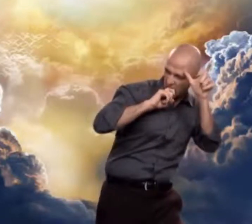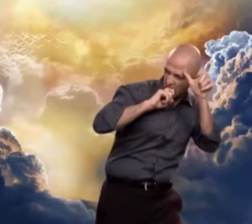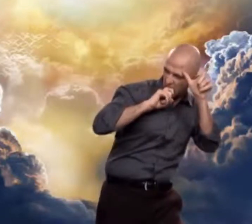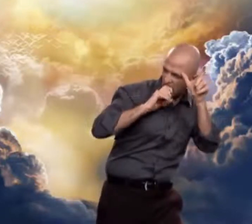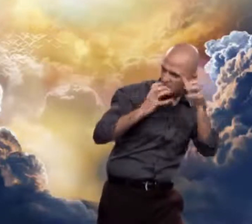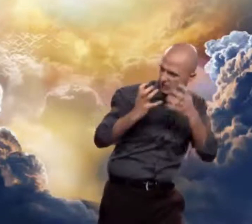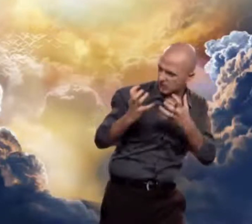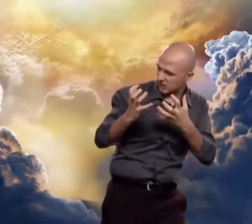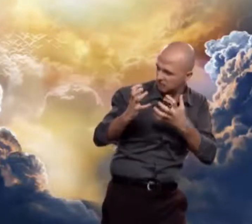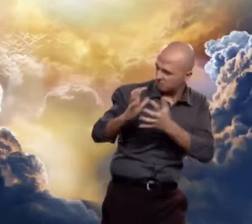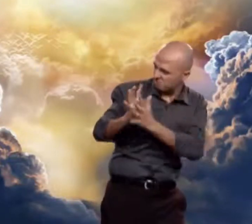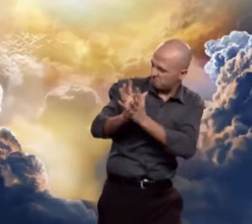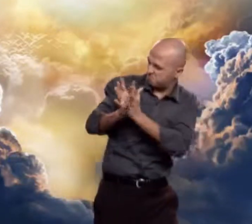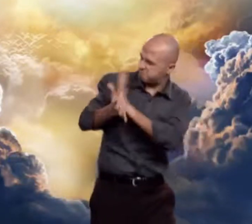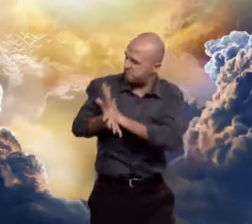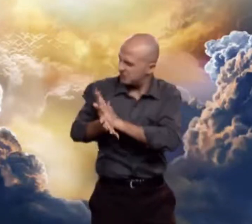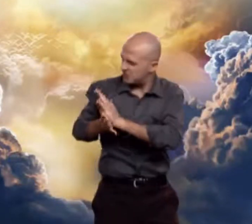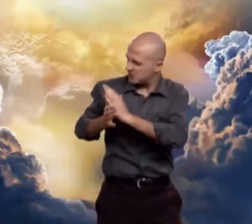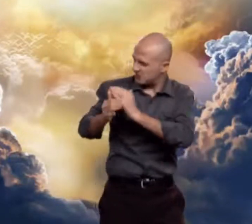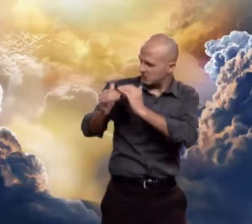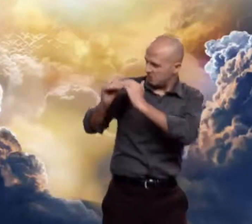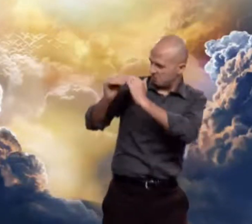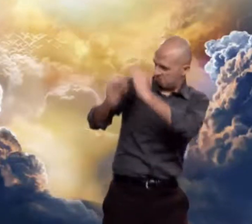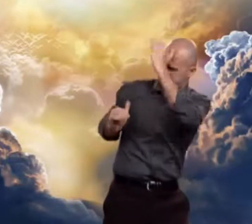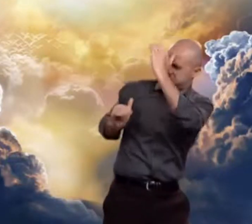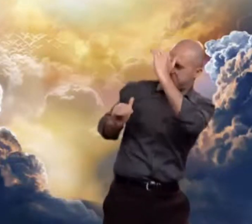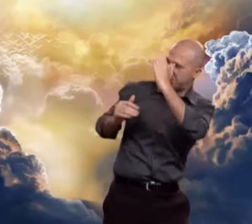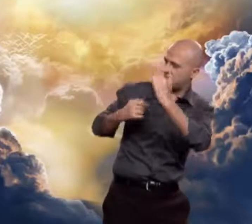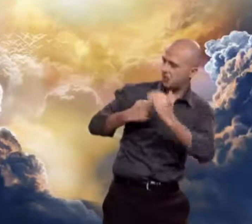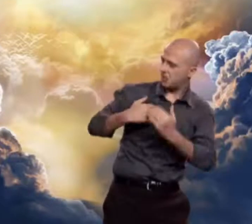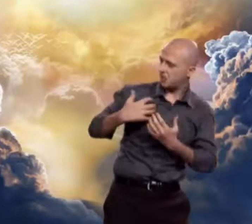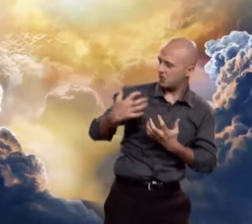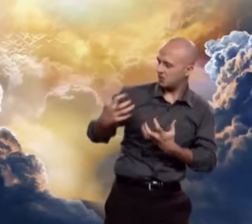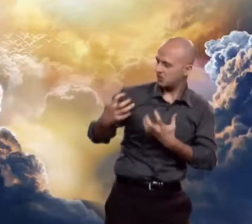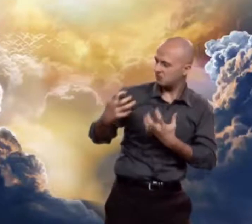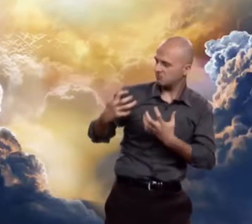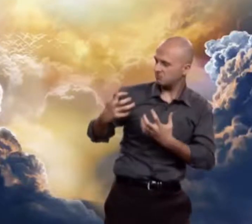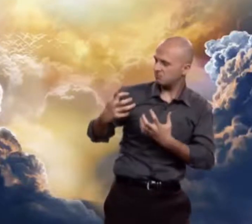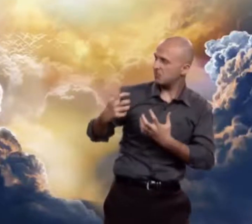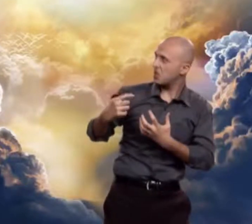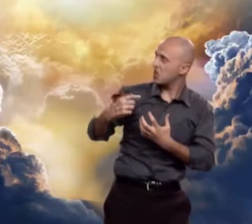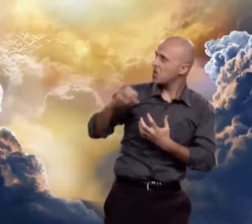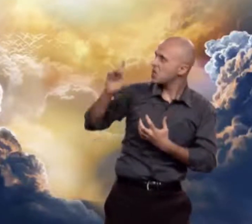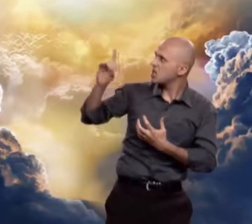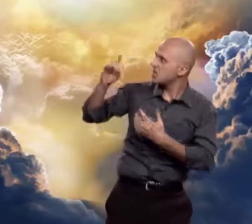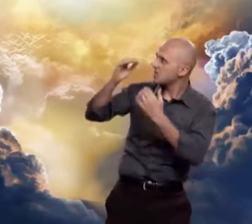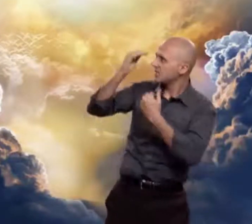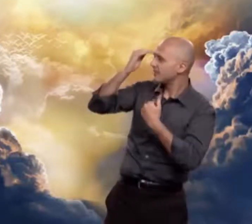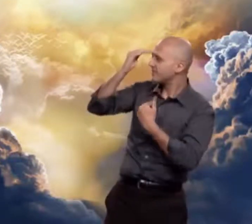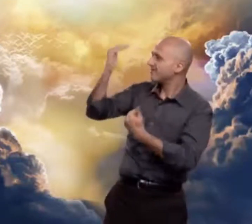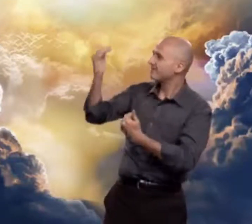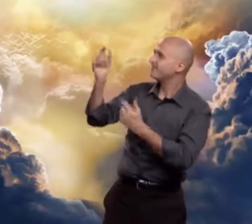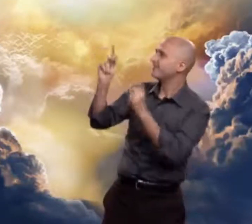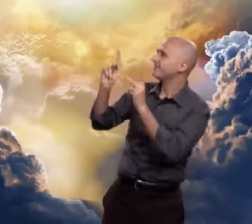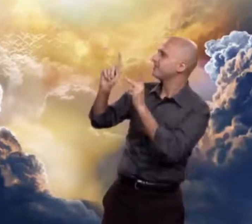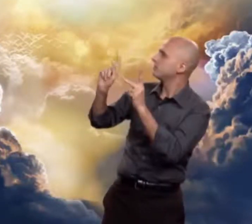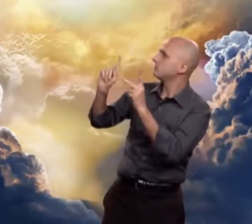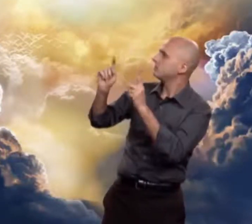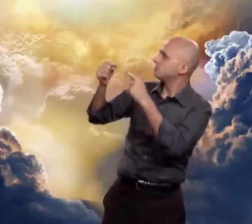alimentou o desejo de supremacia. As honras concedidas a Lúcifer não despertavam gratidão para com o Criador. Ele desejava